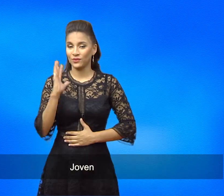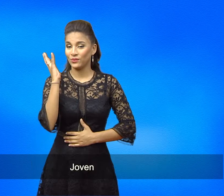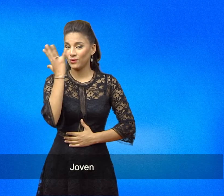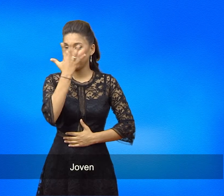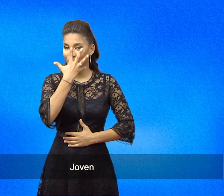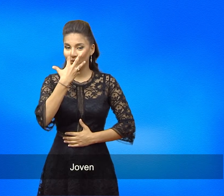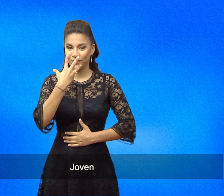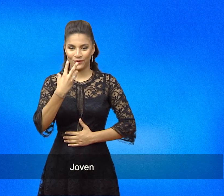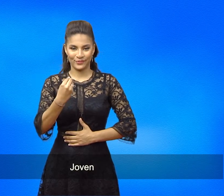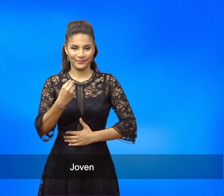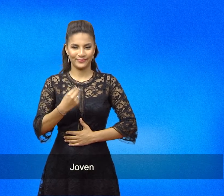joven